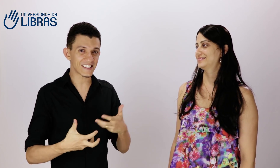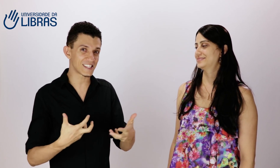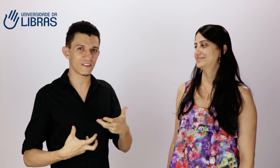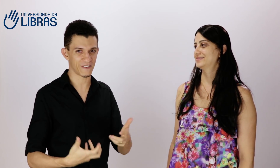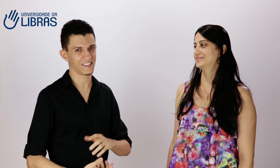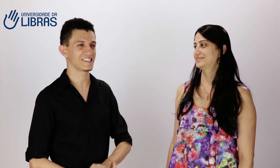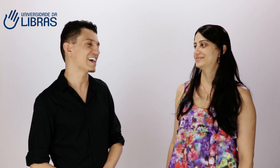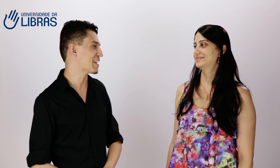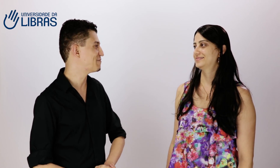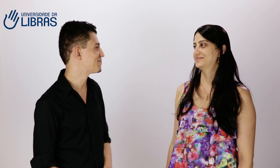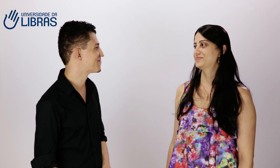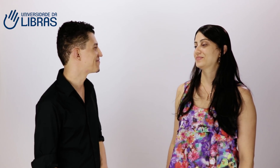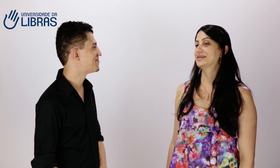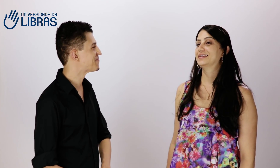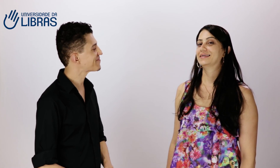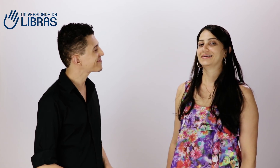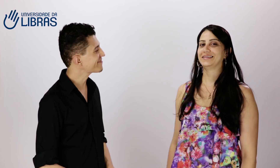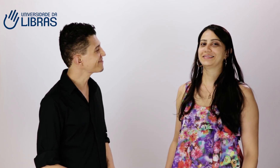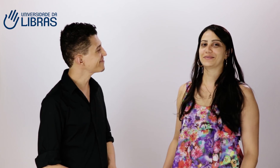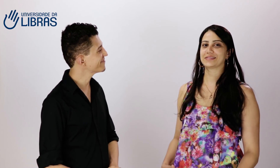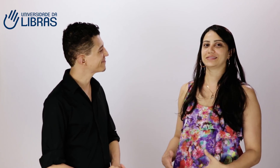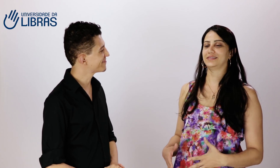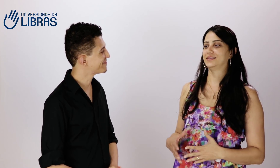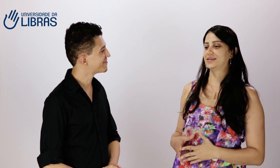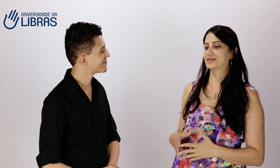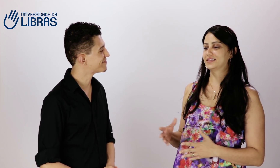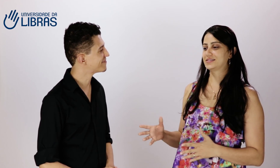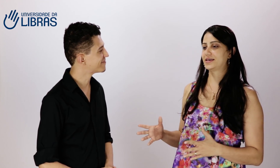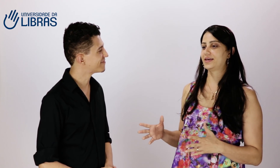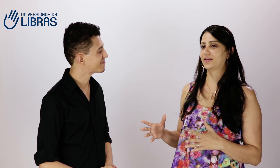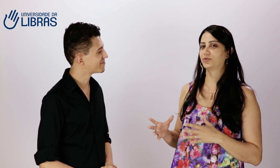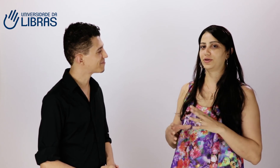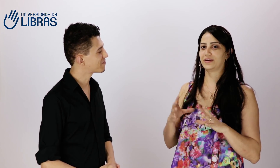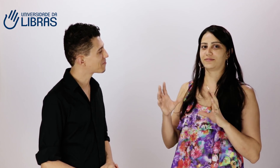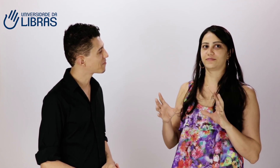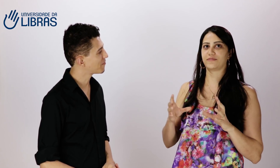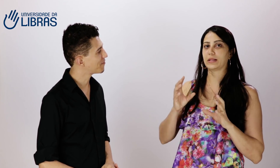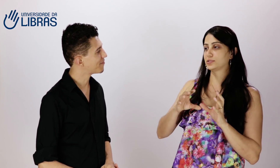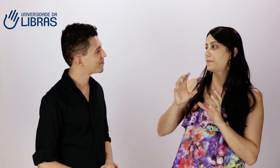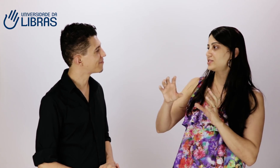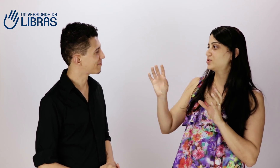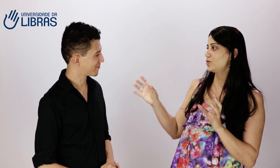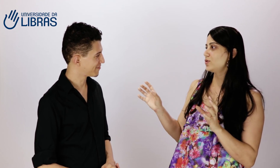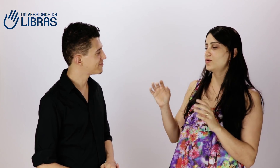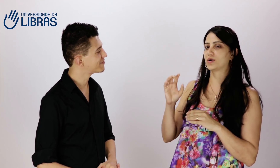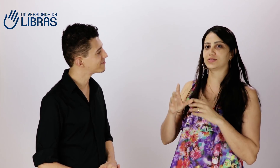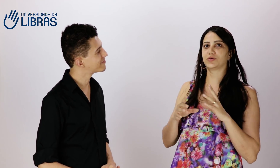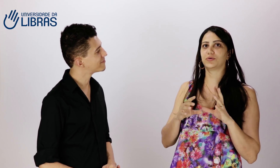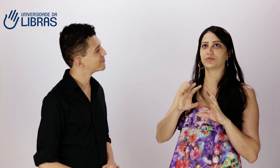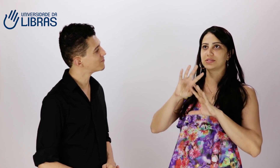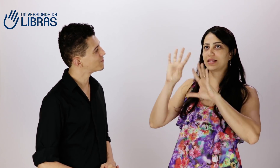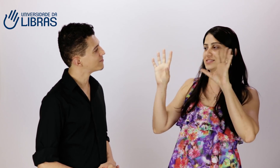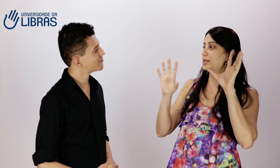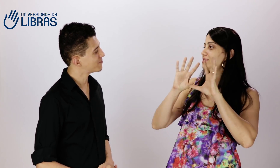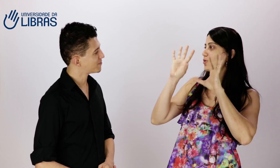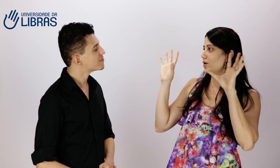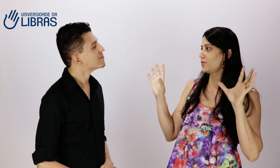essas vivências dela. Então, assim, antes, quando eu ia falar sobre pessoas, ou, sei lá, sinalizar alguma